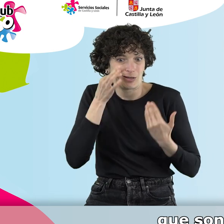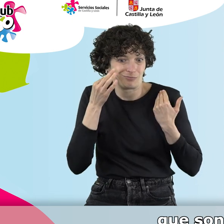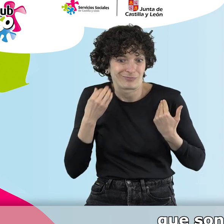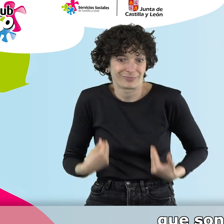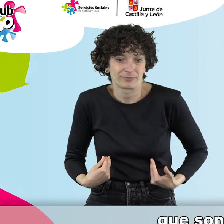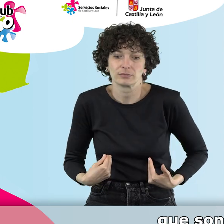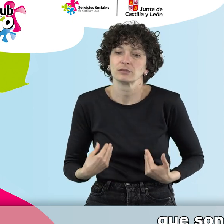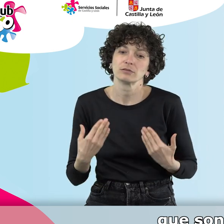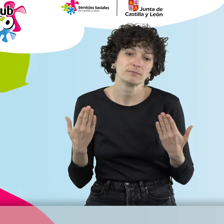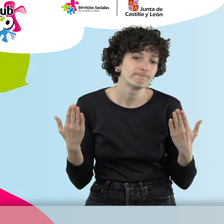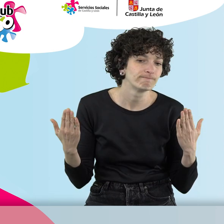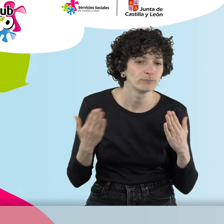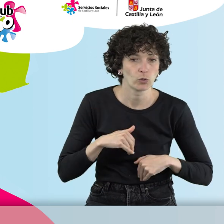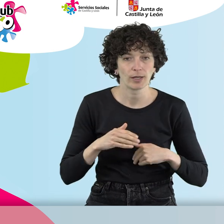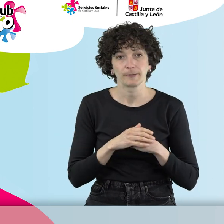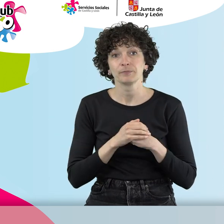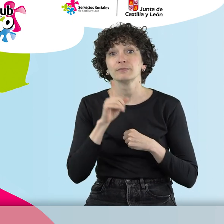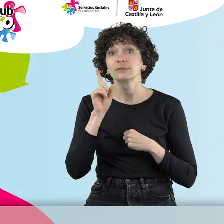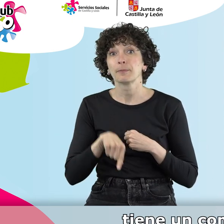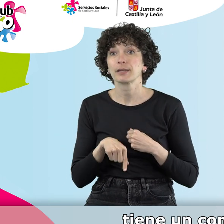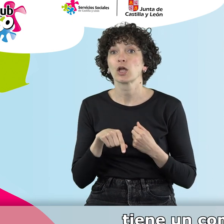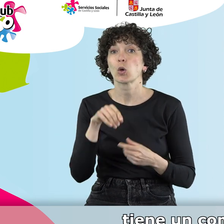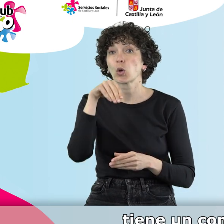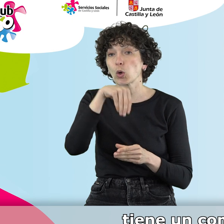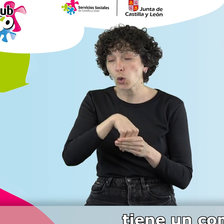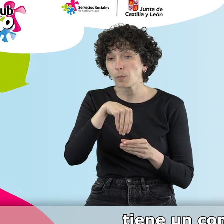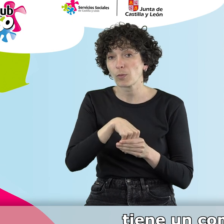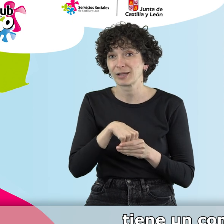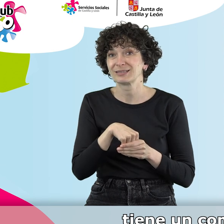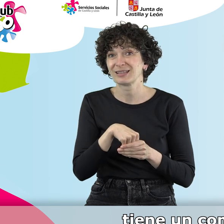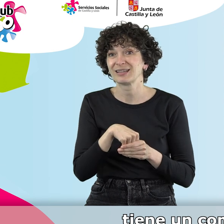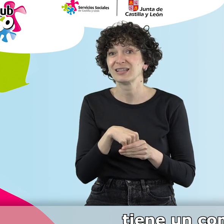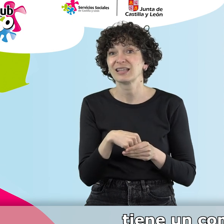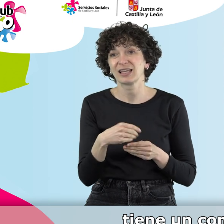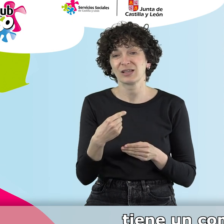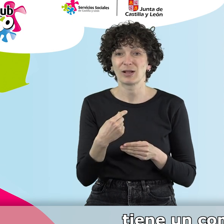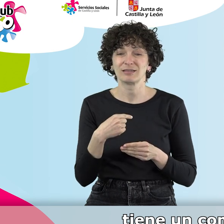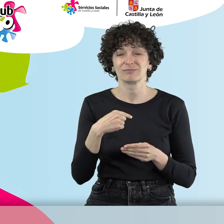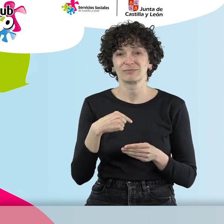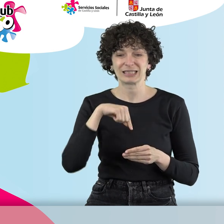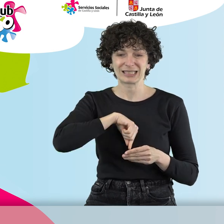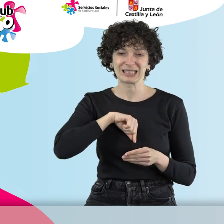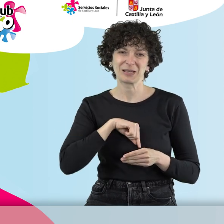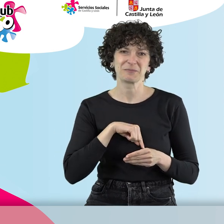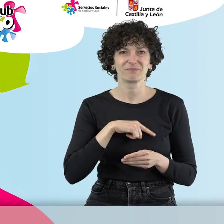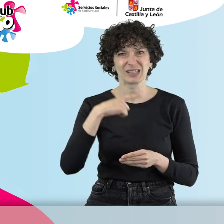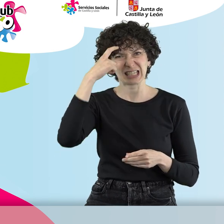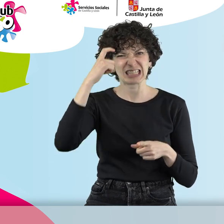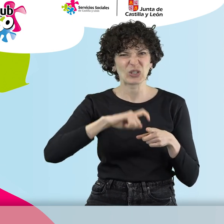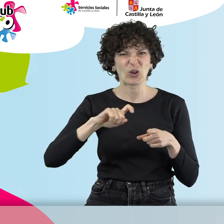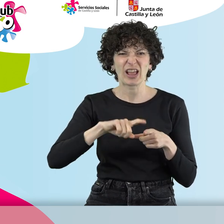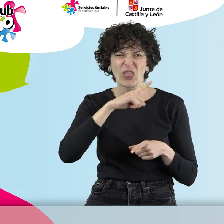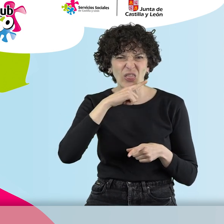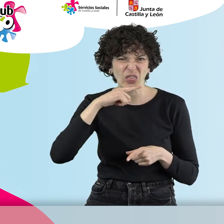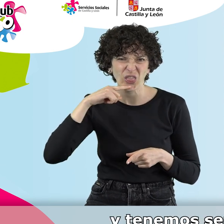distintas relaciones sociales. Creo que la soledad además tiene un componente de malestar psicológico, ¿sabes? De dolor